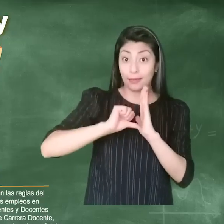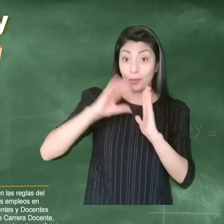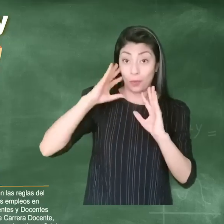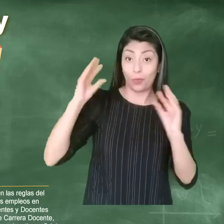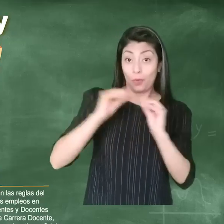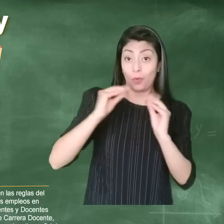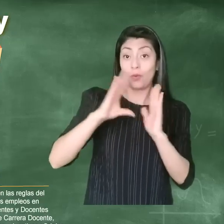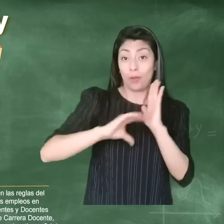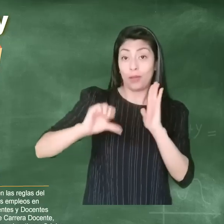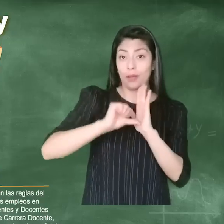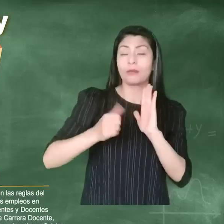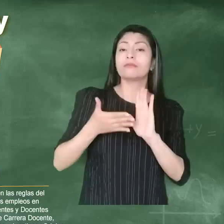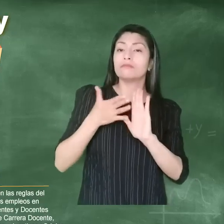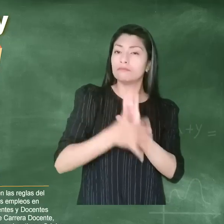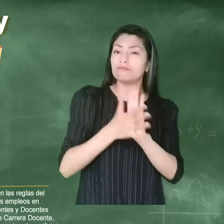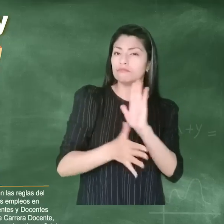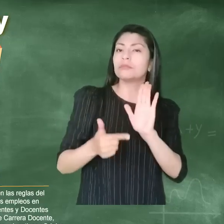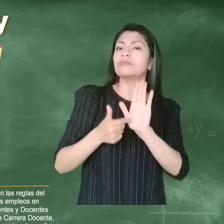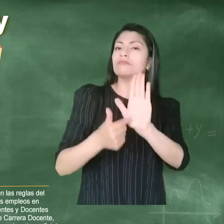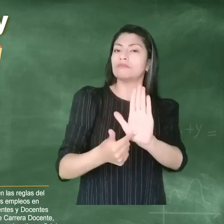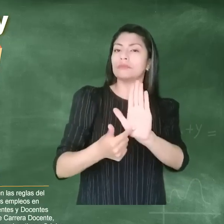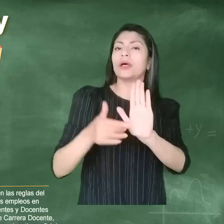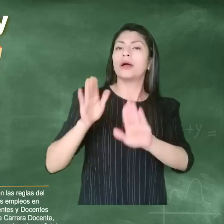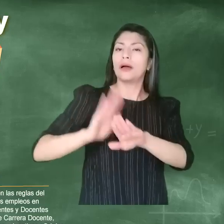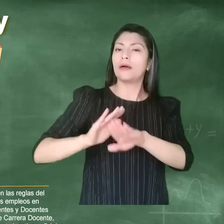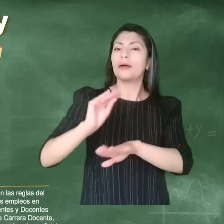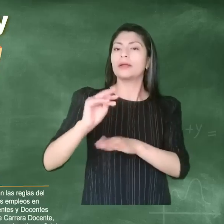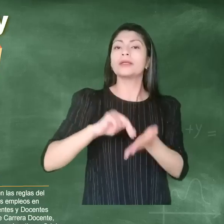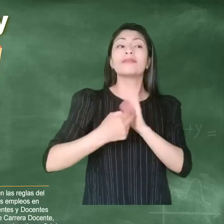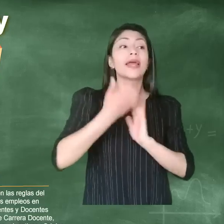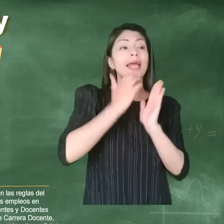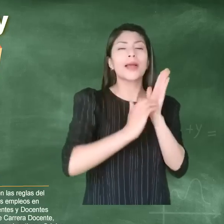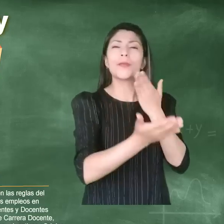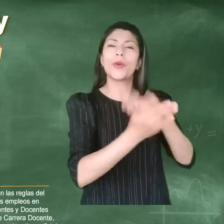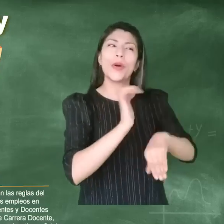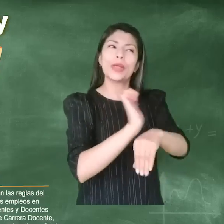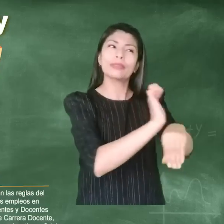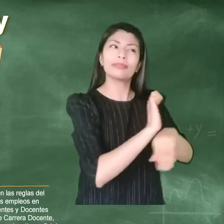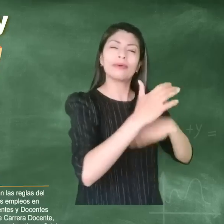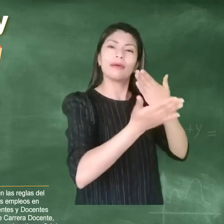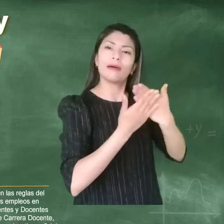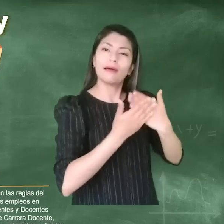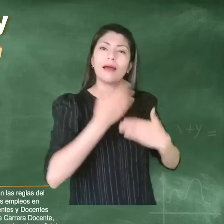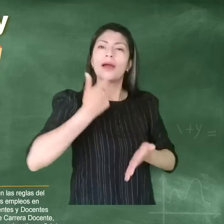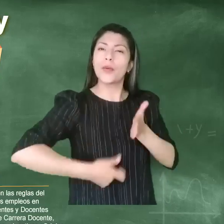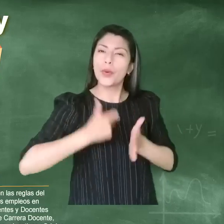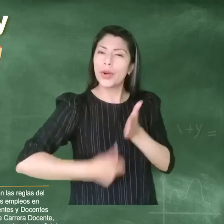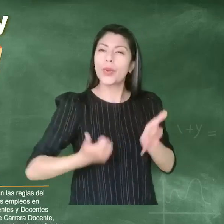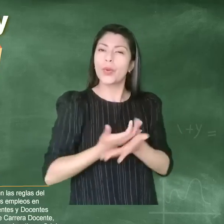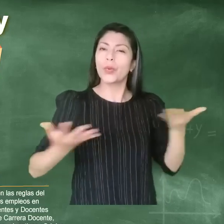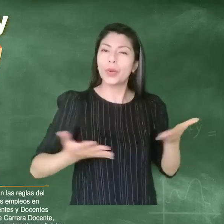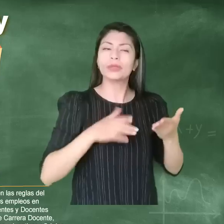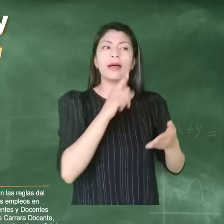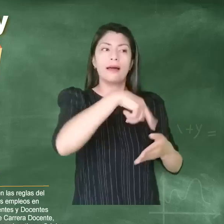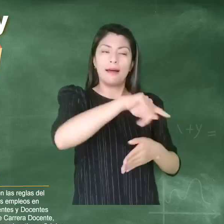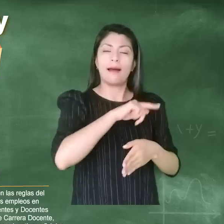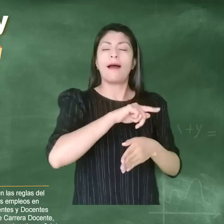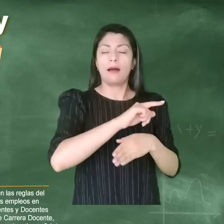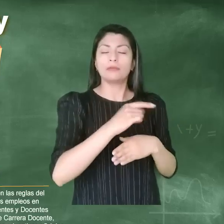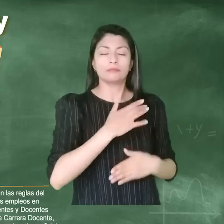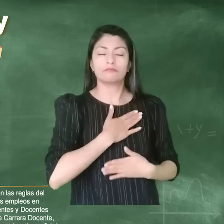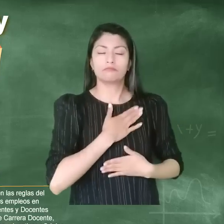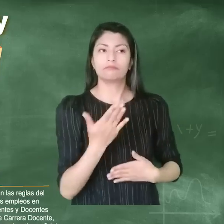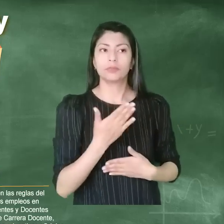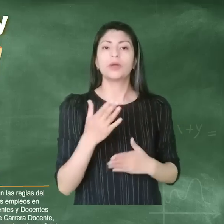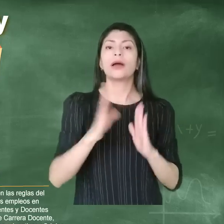este artículo, los errores formales se podrán corregir en cualquier tiempo de oficio o a petición de parte, de conformidad con